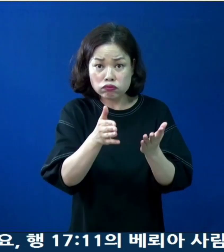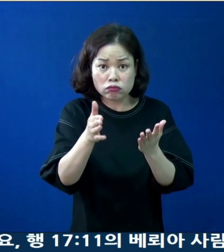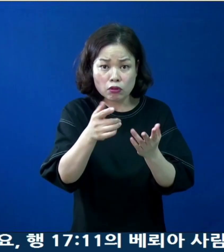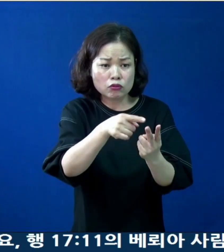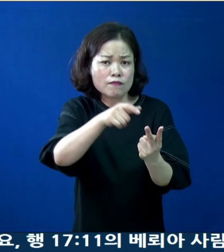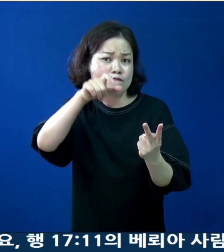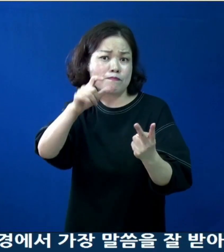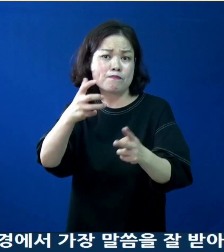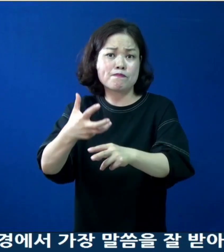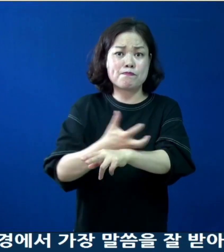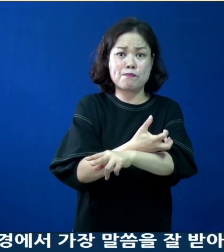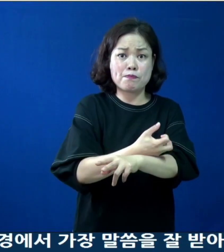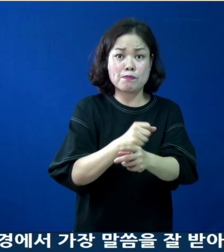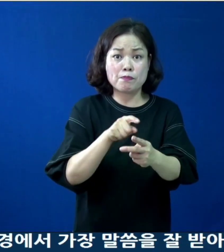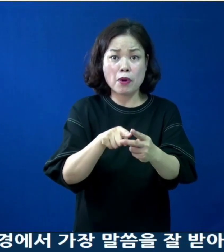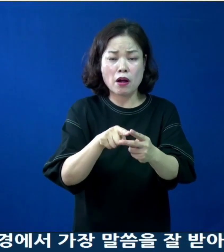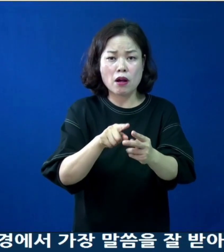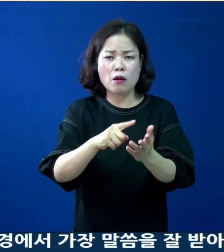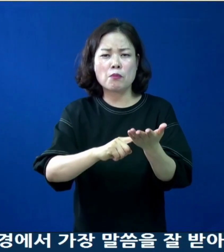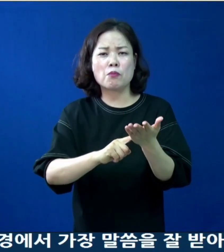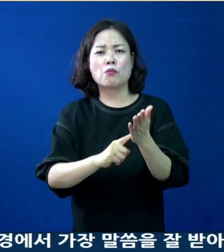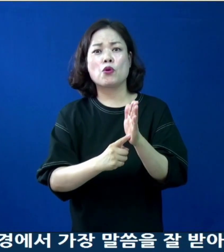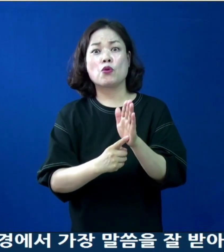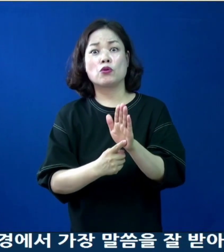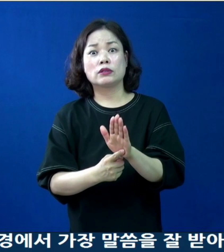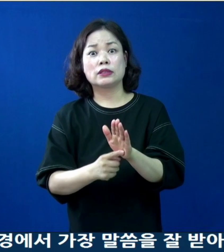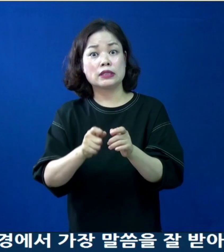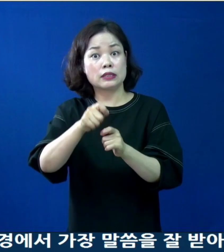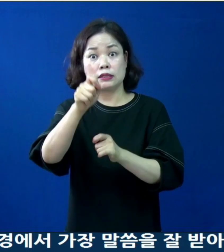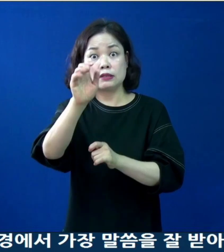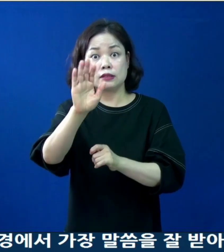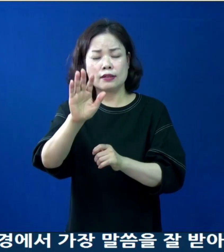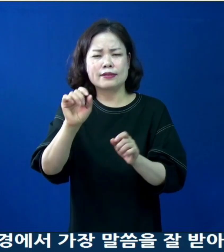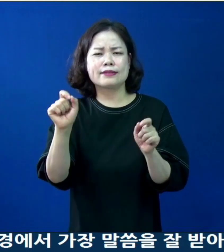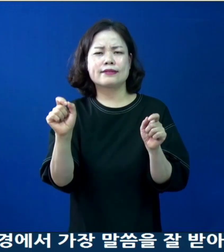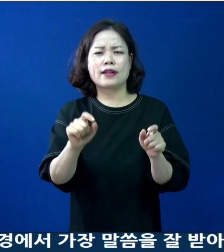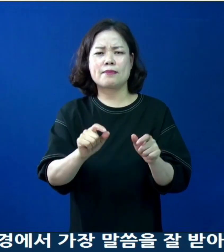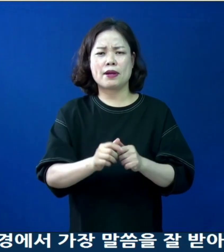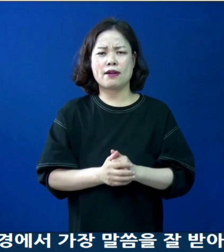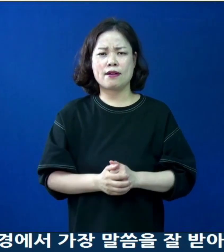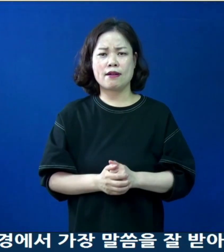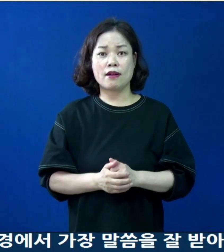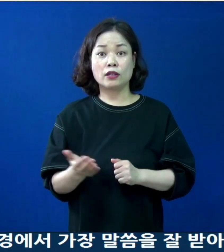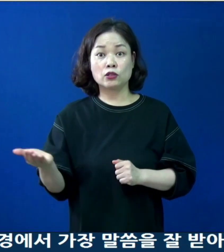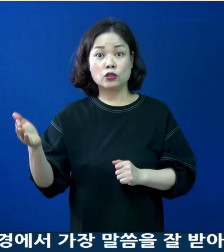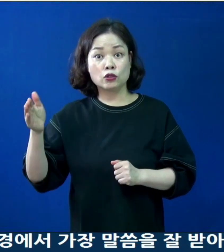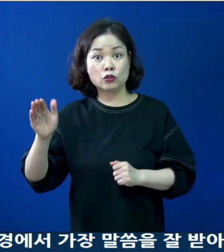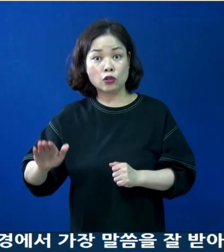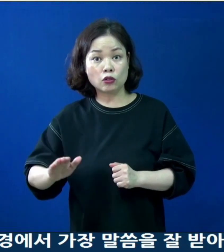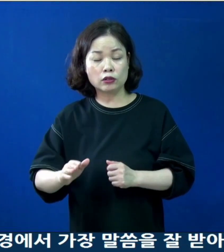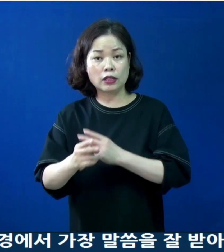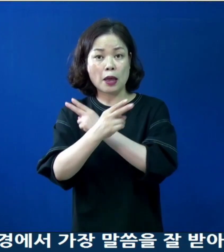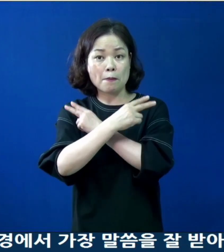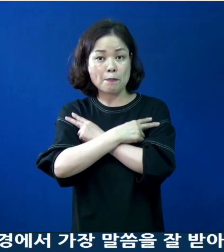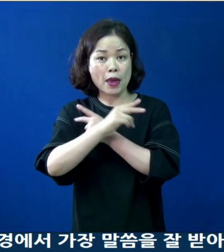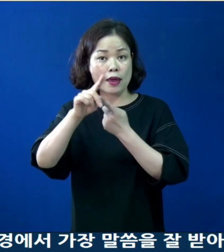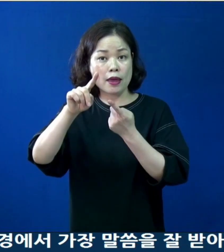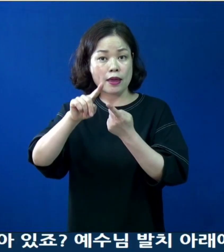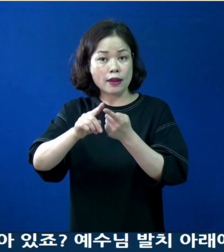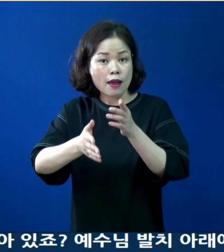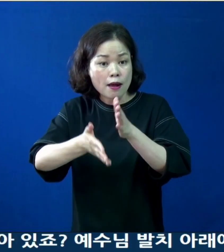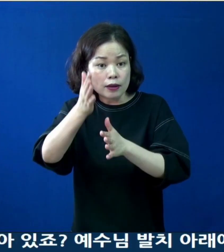굉장히 강렬해요. 그런데 표현이 이렇게 길지 않다는 거예요. 짧다는 거예요. 근데 베레아 사람이 말씀을 받는